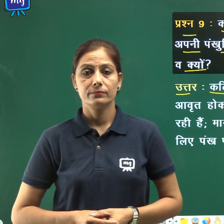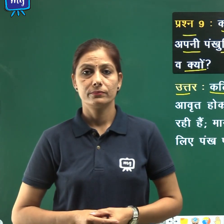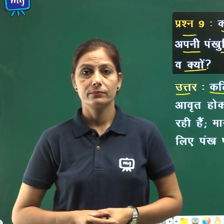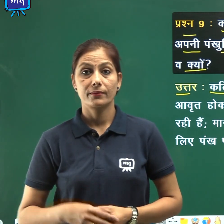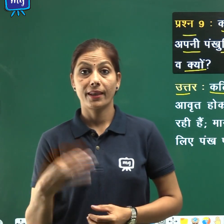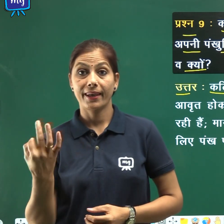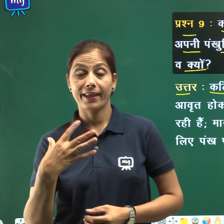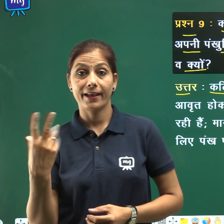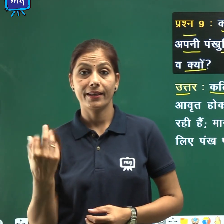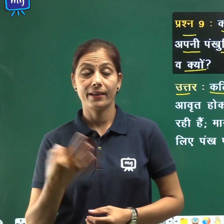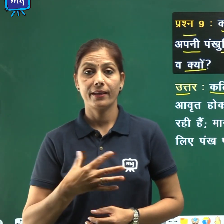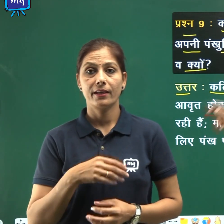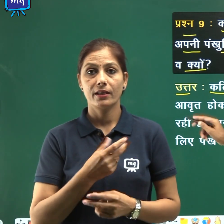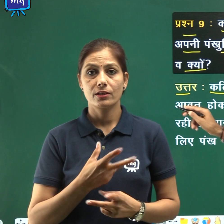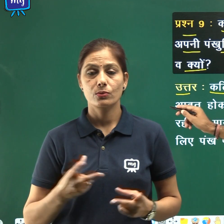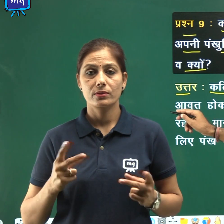नवीन रसों से